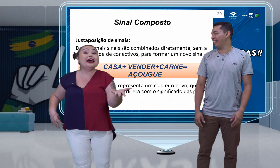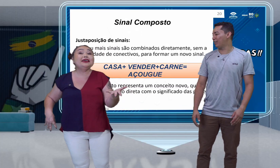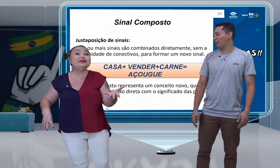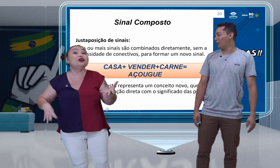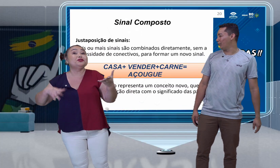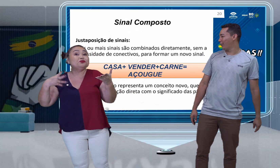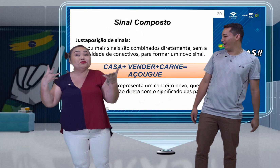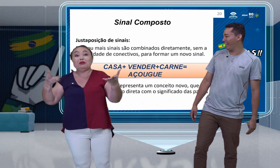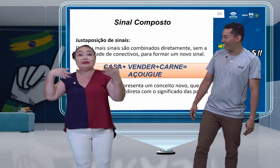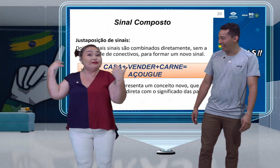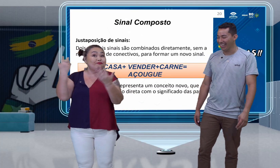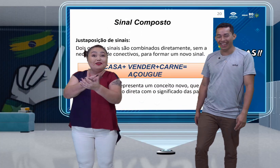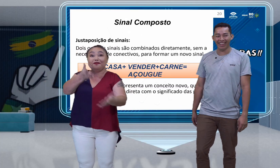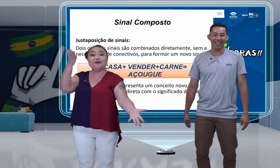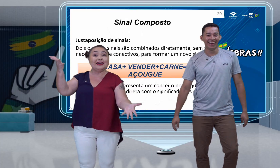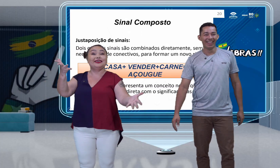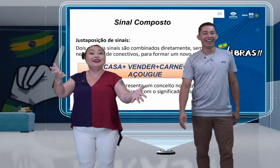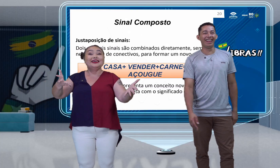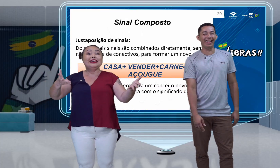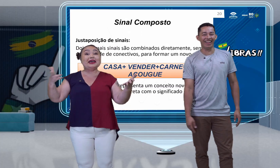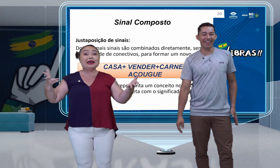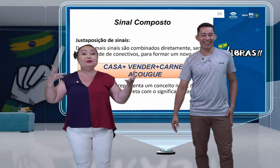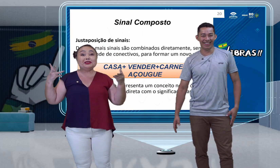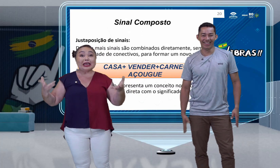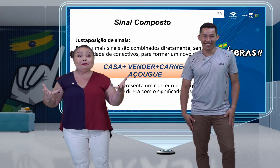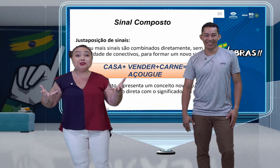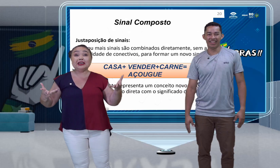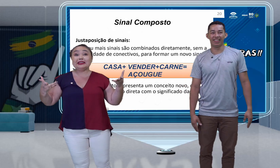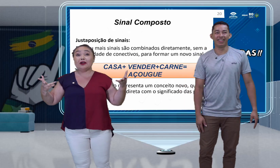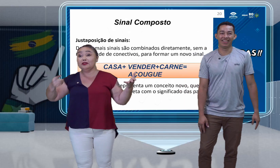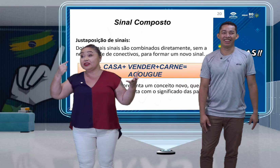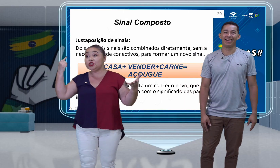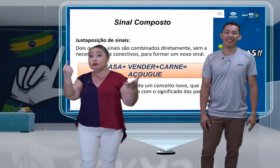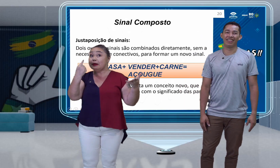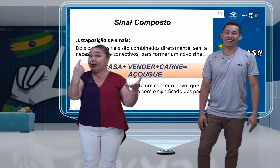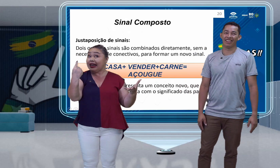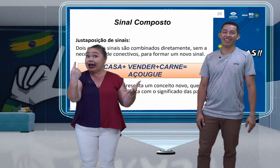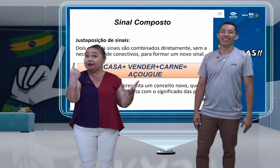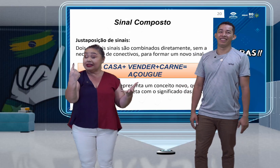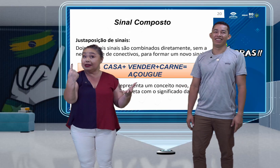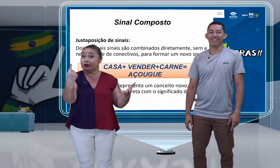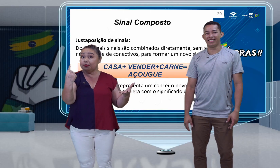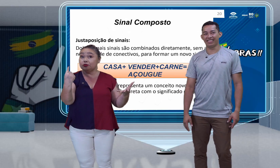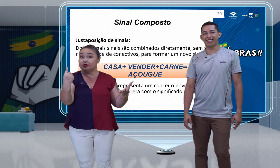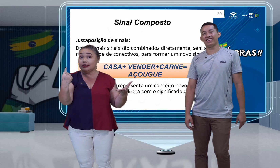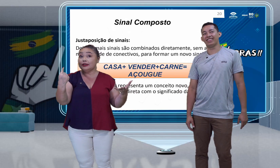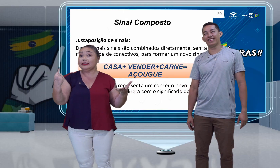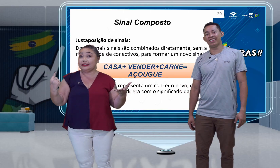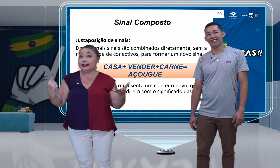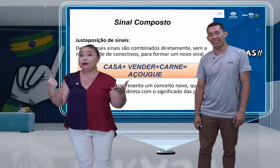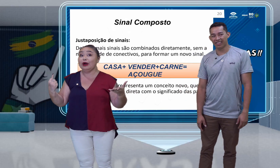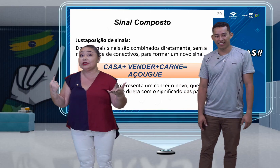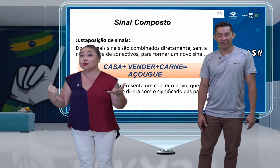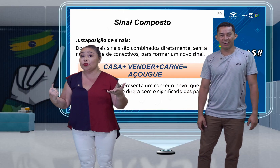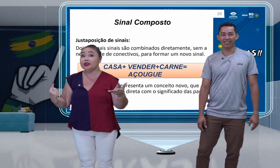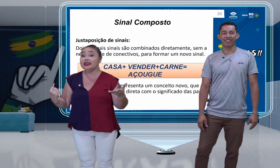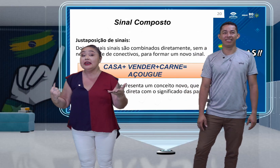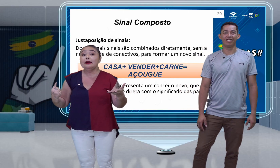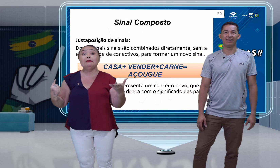aí enfim, e aí o intérprete tem que dar conta de uma palavra da língua portuguesa, que seria o açougue, mas